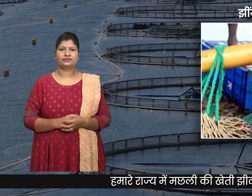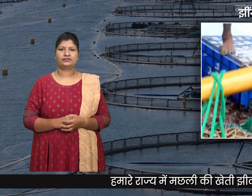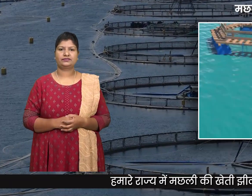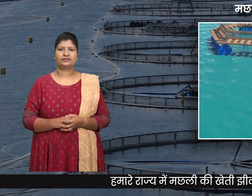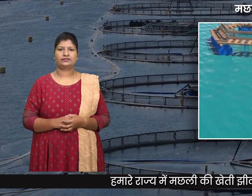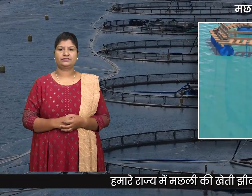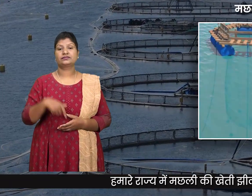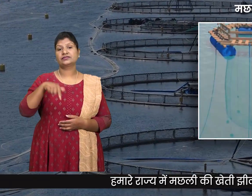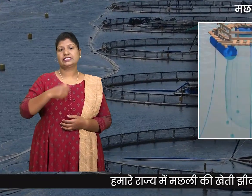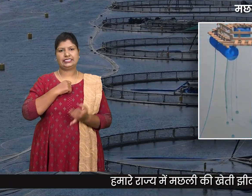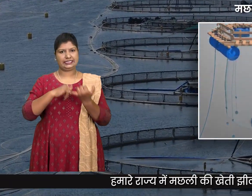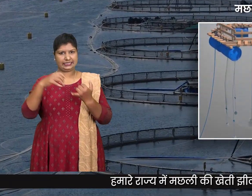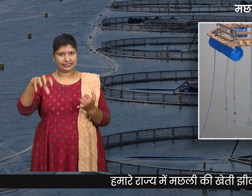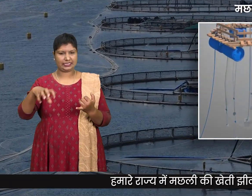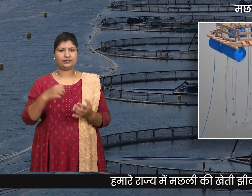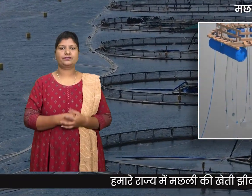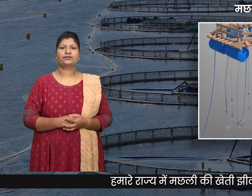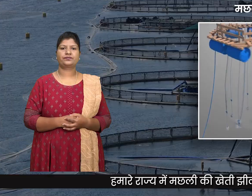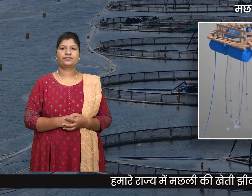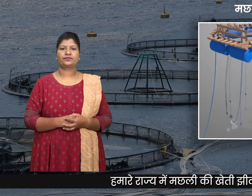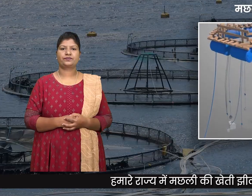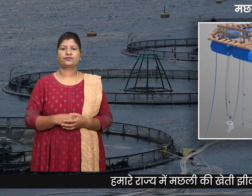हमारे राज्य में मछली की खेती झीलों,